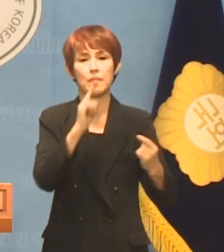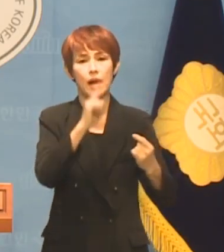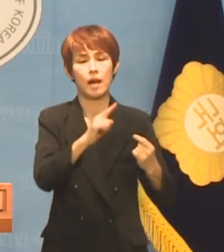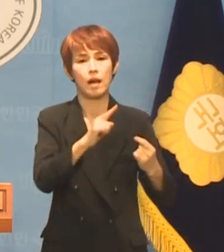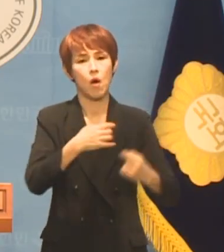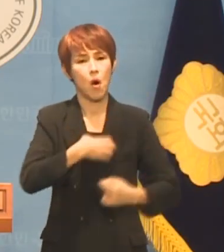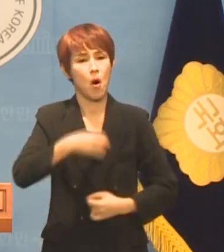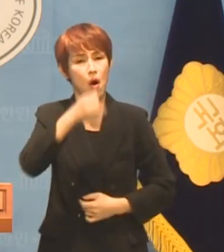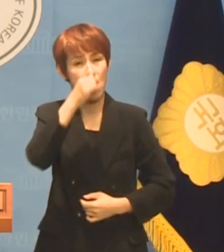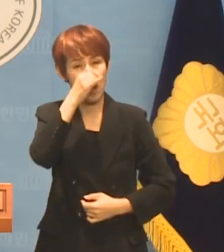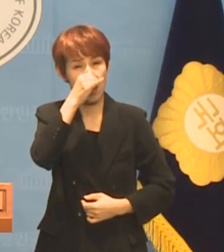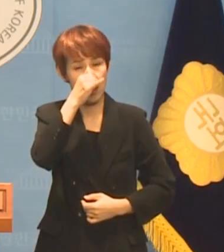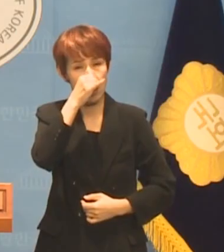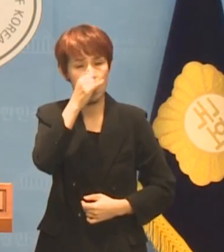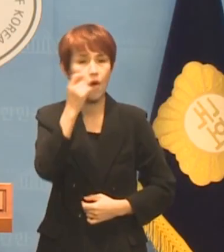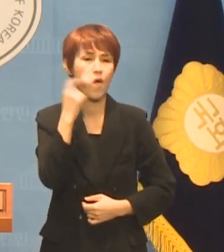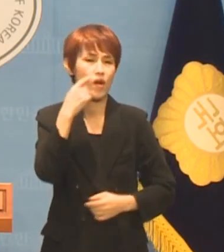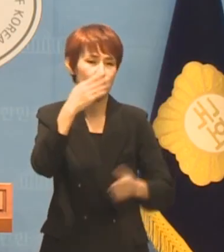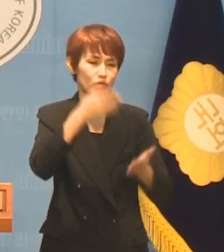가짜 뉴스를 생산했습니다.